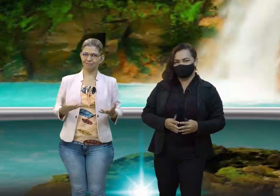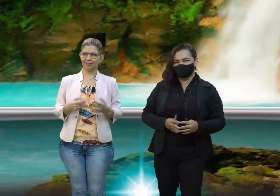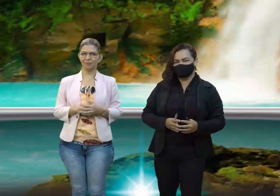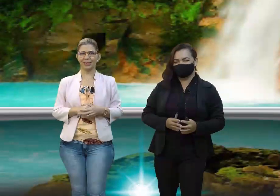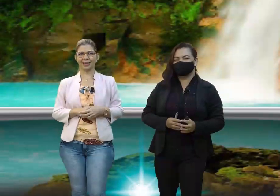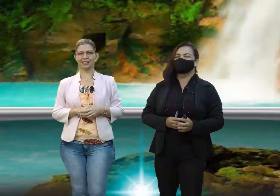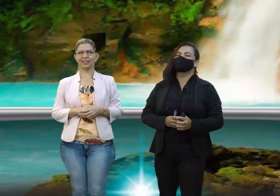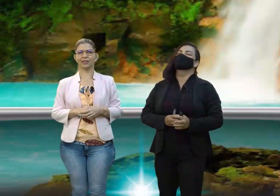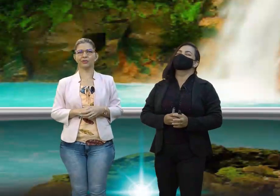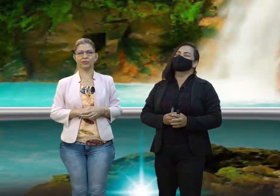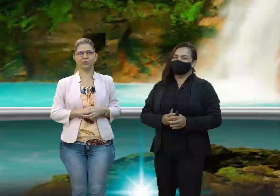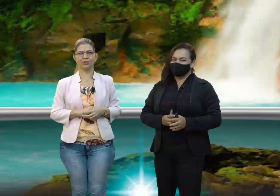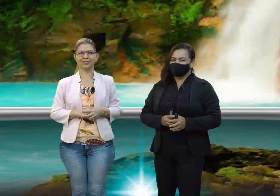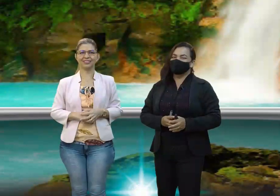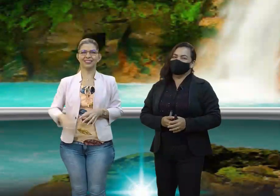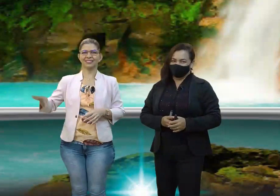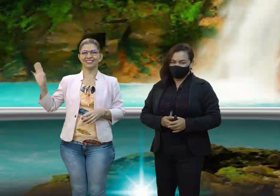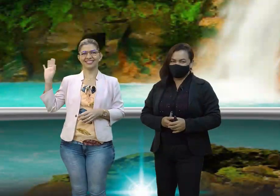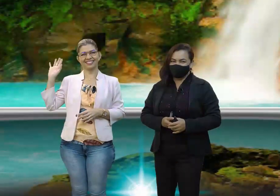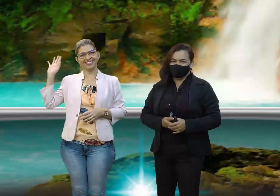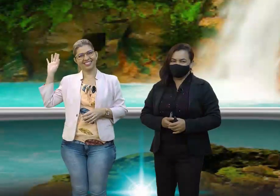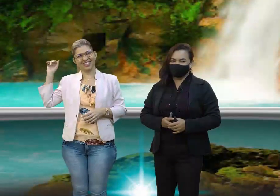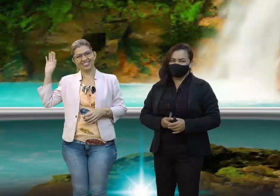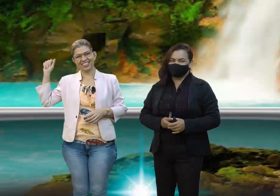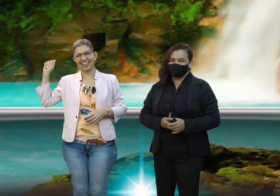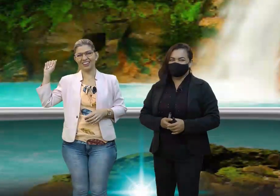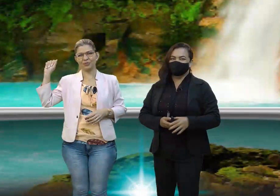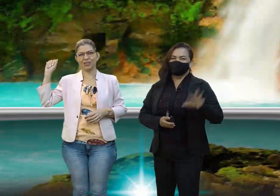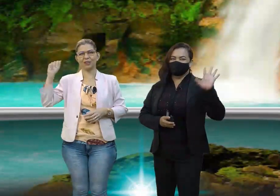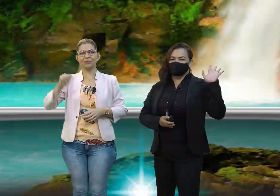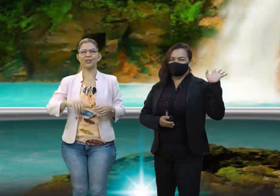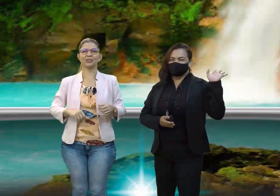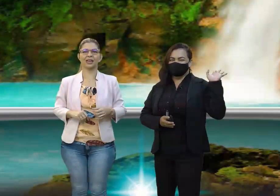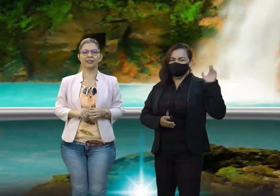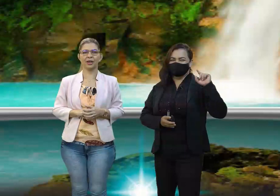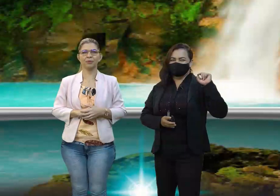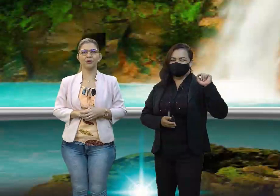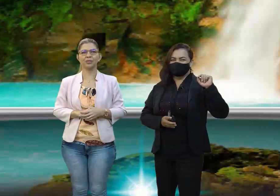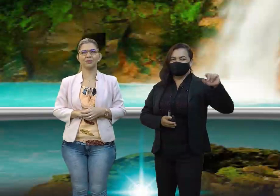tá bom? Beleza, garotos? E agora sim. Tchau, tchau. Fiquem